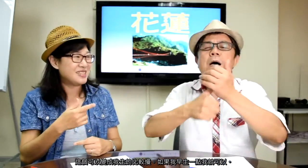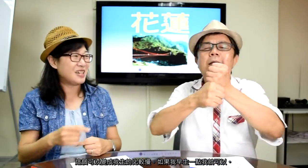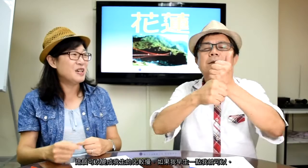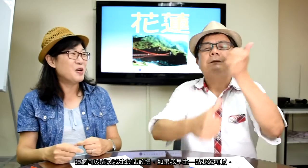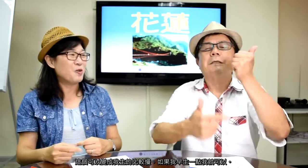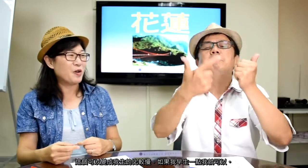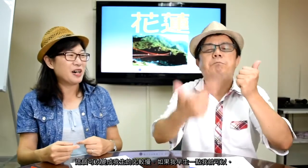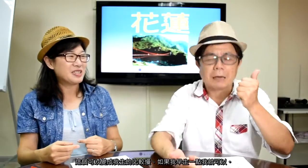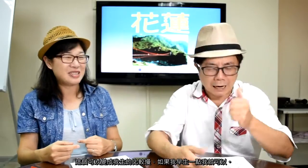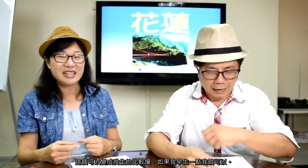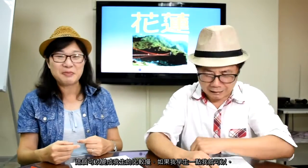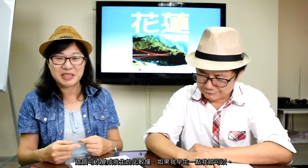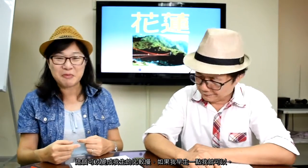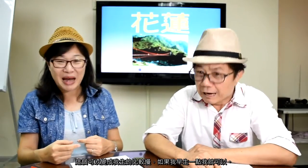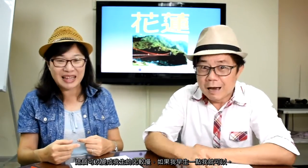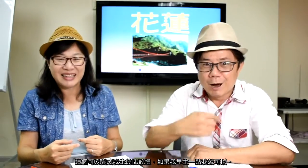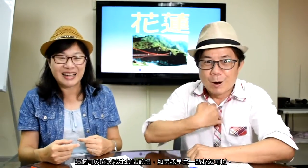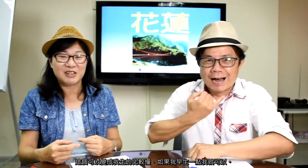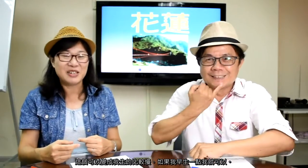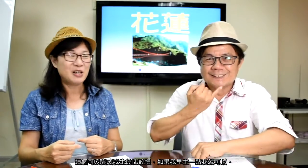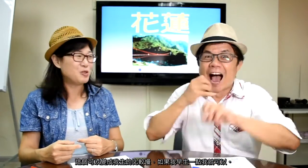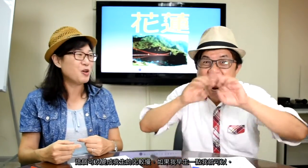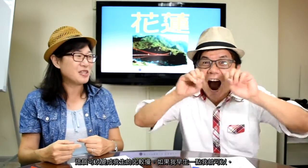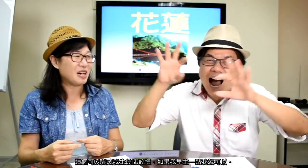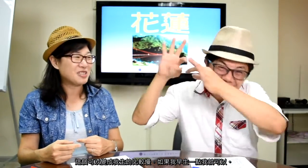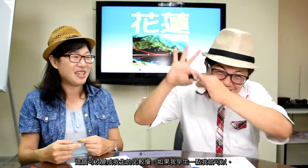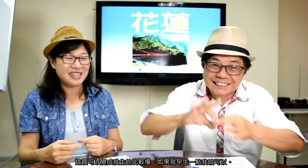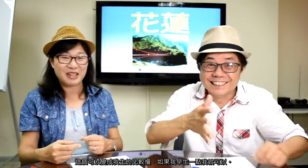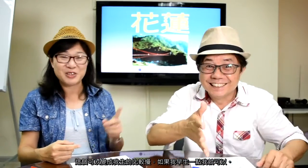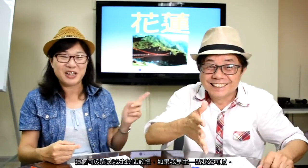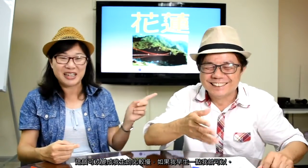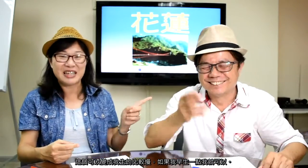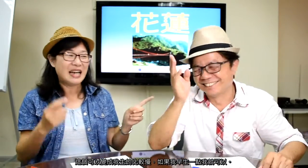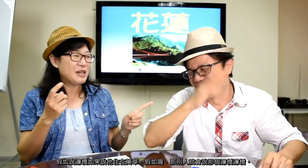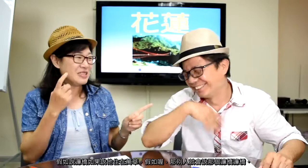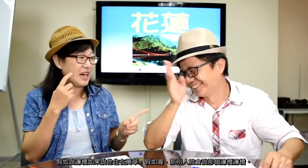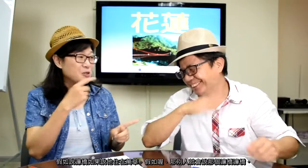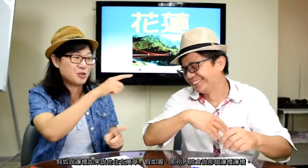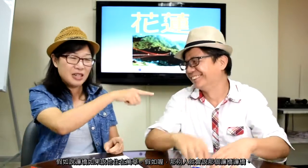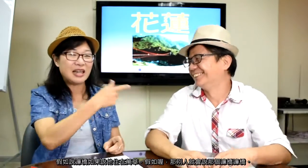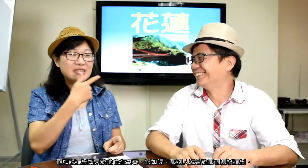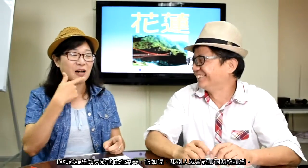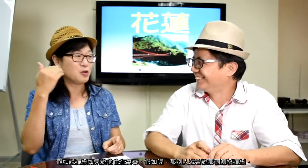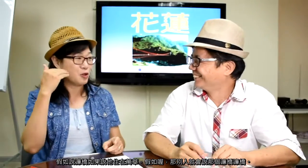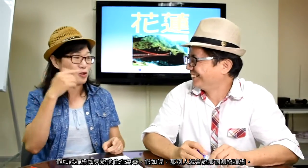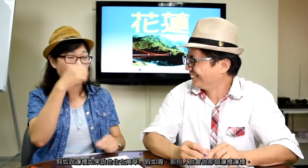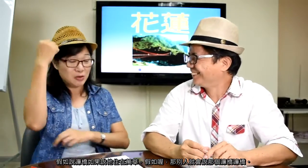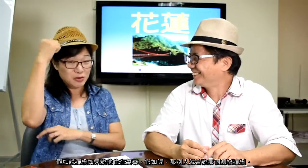成我生的比较慢、啊、如果我早生一点，我就可以。假如说连桥，如果说他住